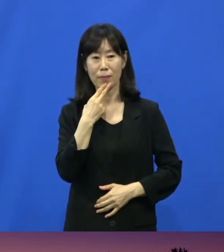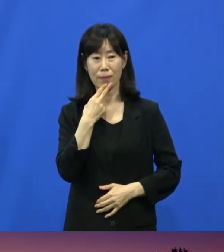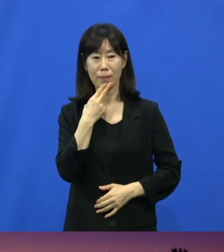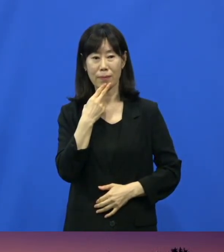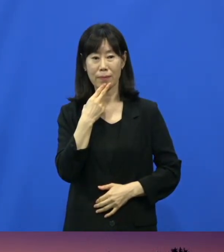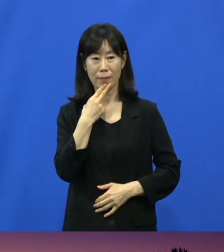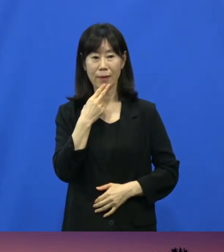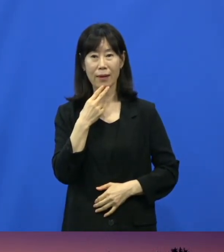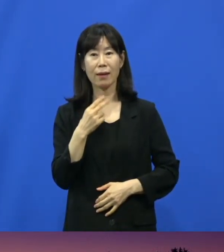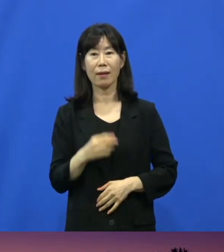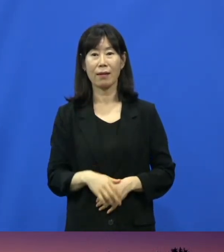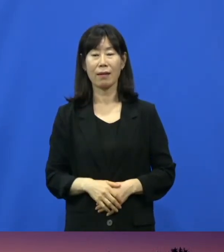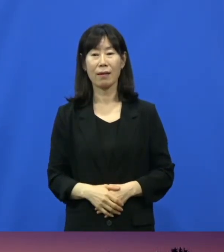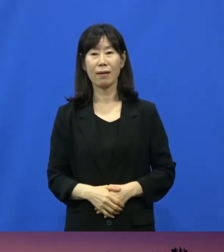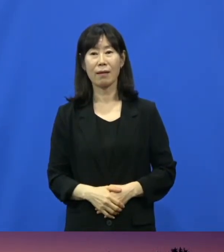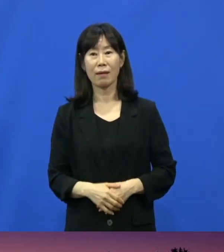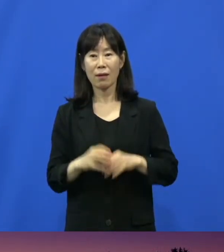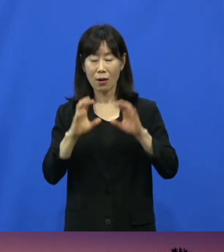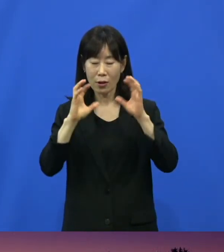교만하지 않아요.